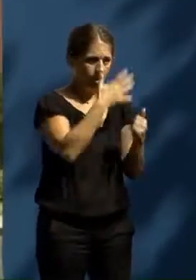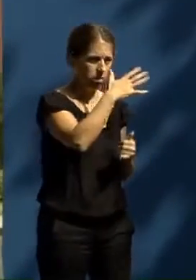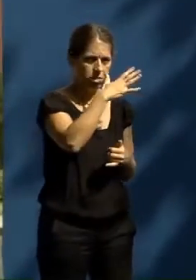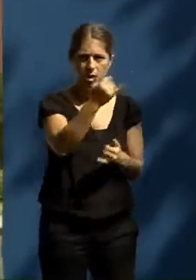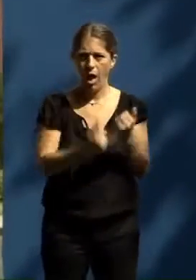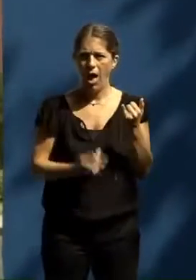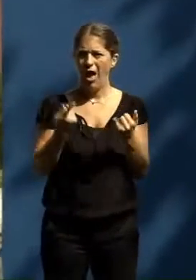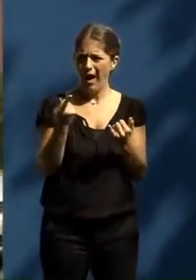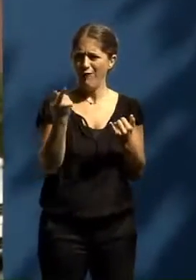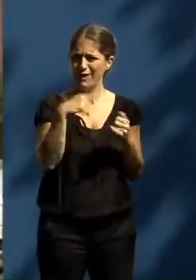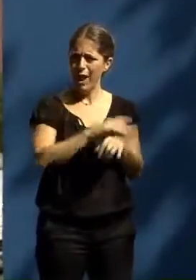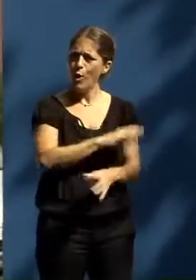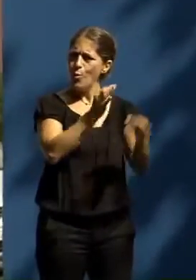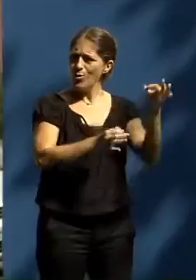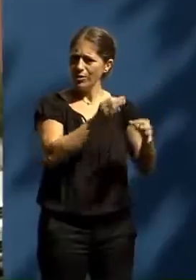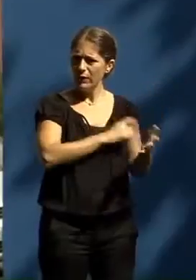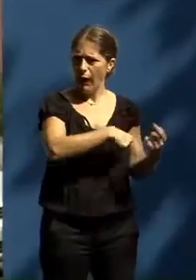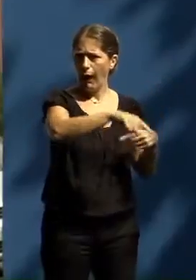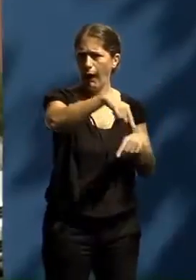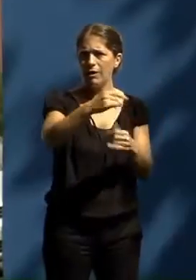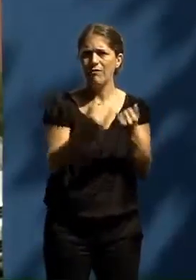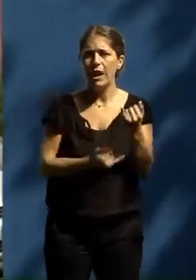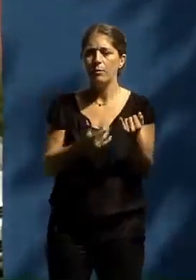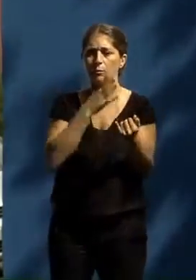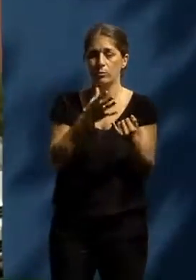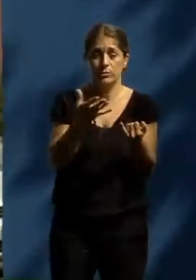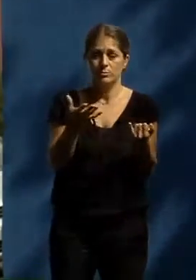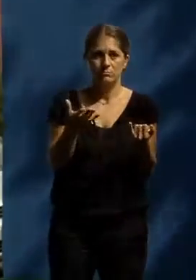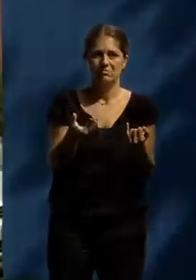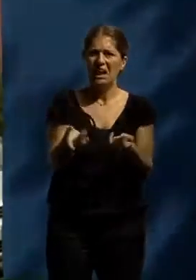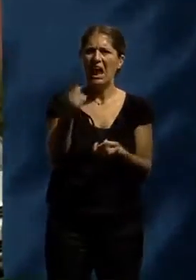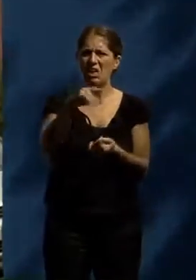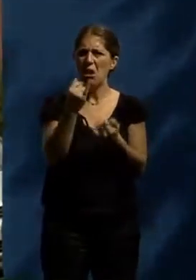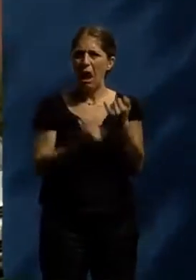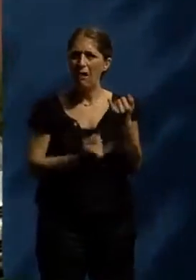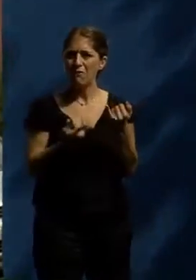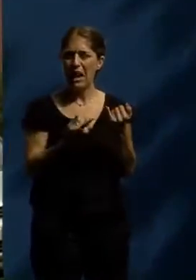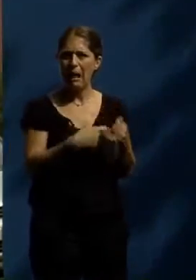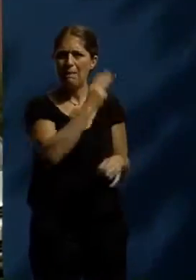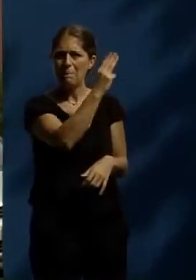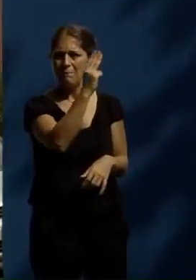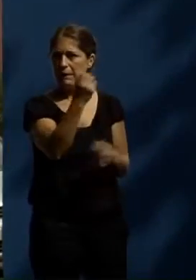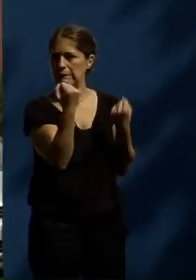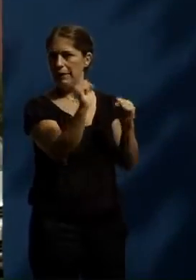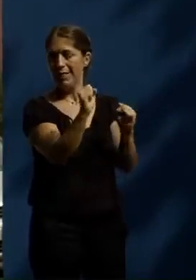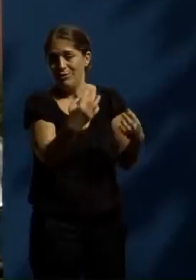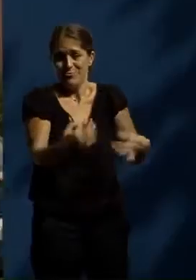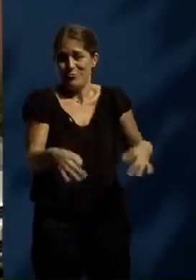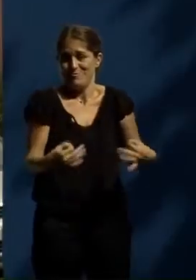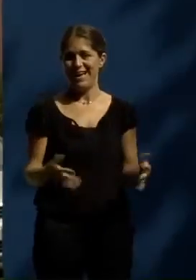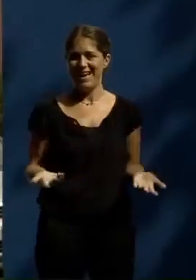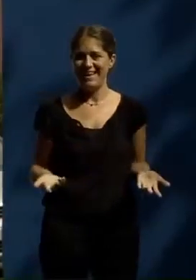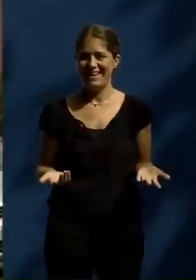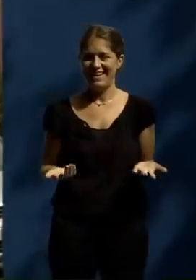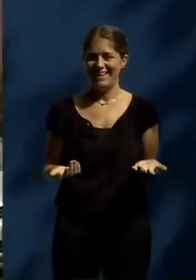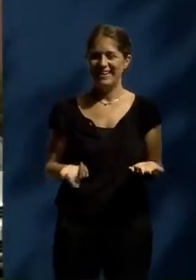do Partido Popular estiveron imputados por financiamento ilegal. Como non van querer desentenderse das siglas? Por iso hoxe estaban